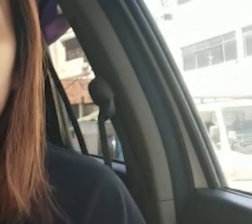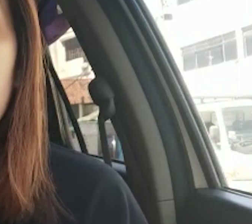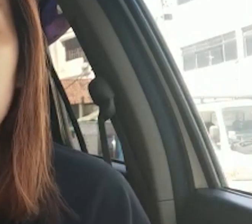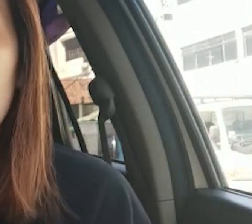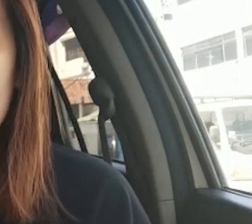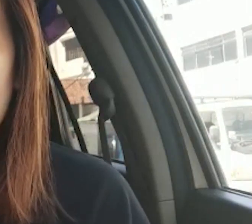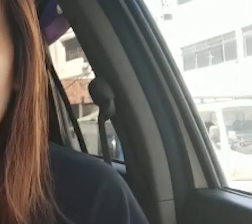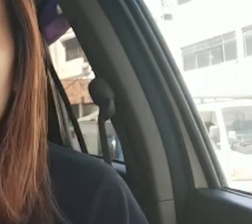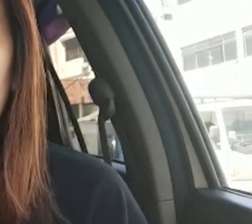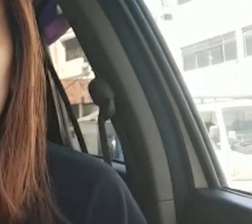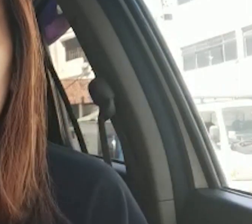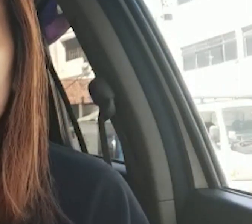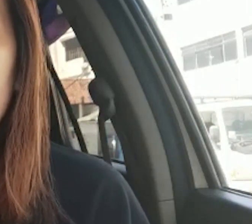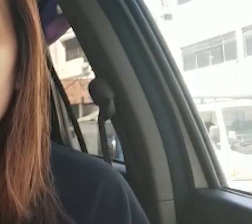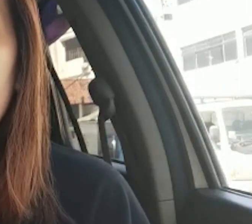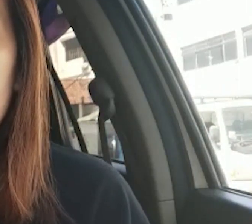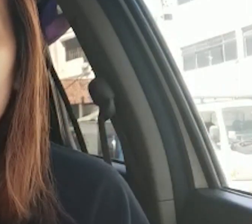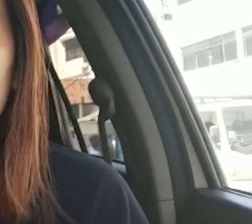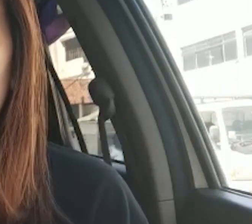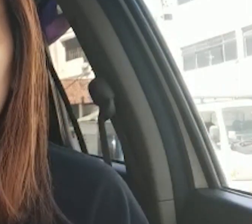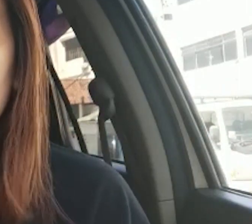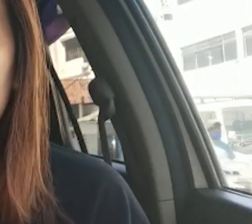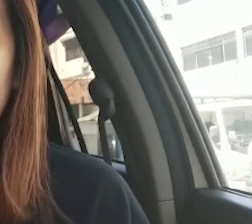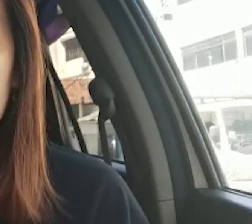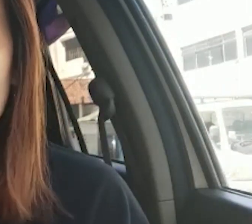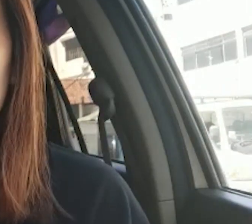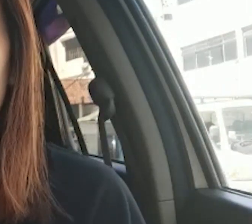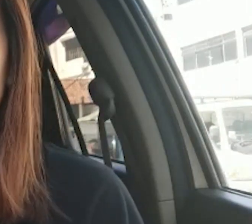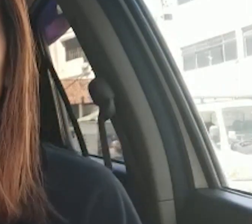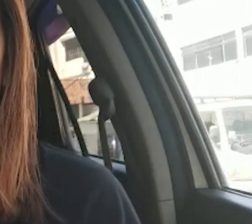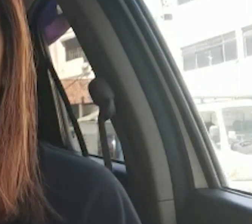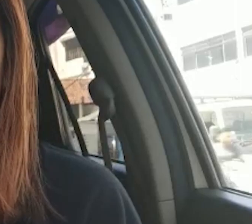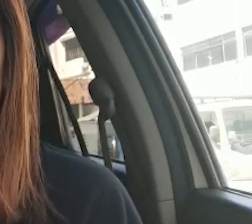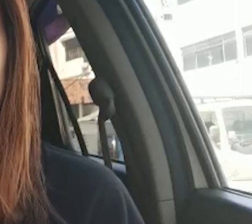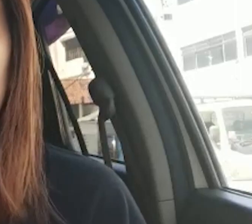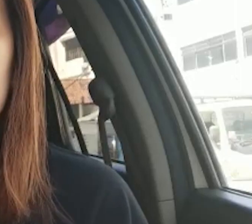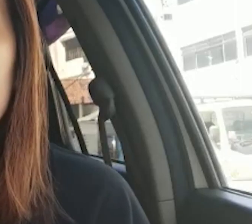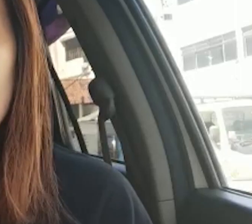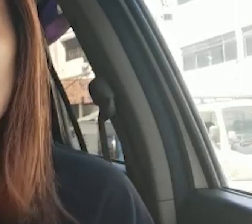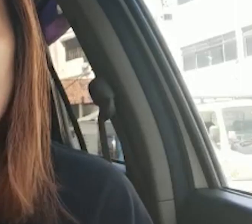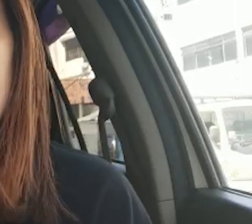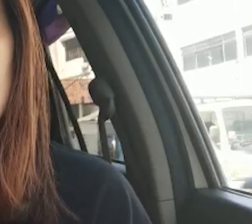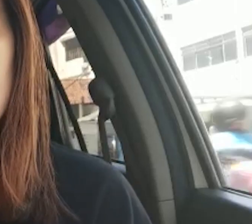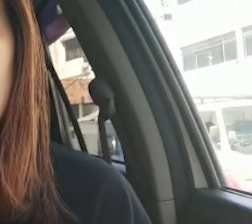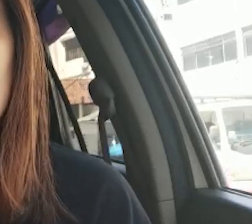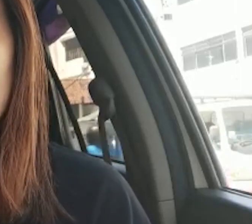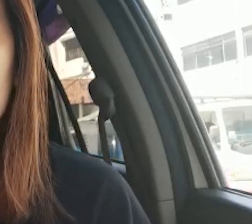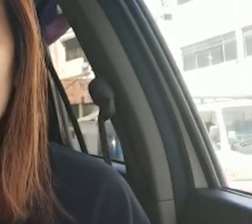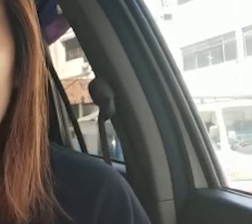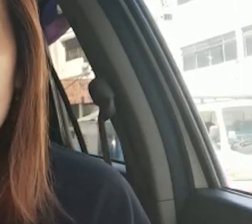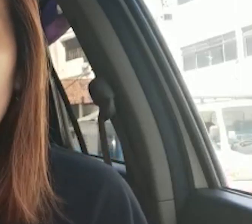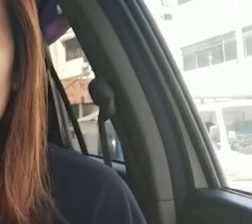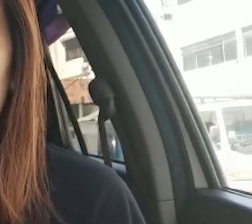Yosua. Menurut saya, Musa ini adalah seorang tokoh yang telah berhasil membuka jalan bagi Yosua untuk